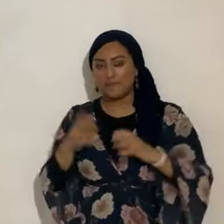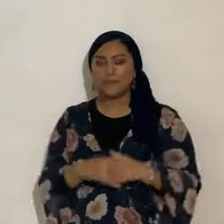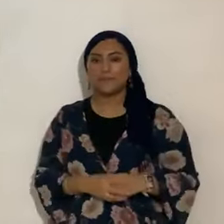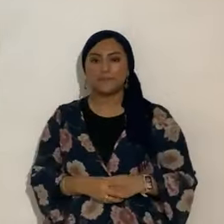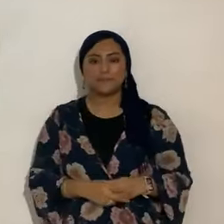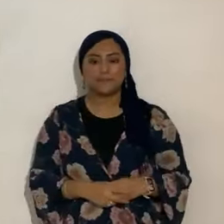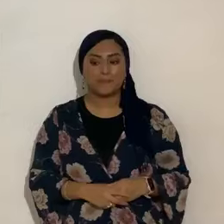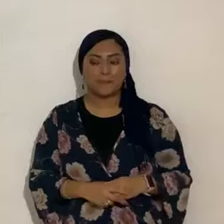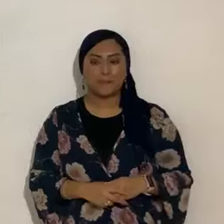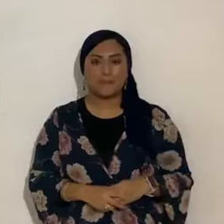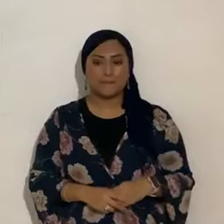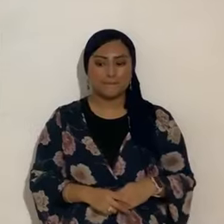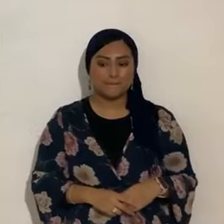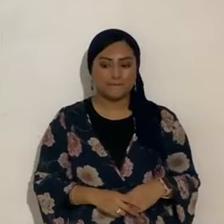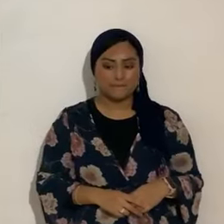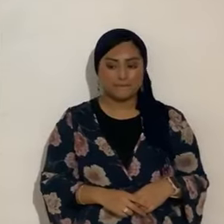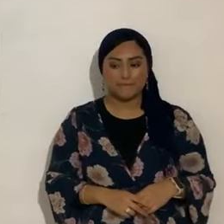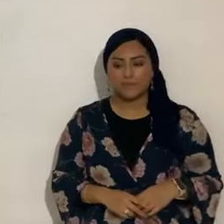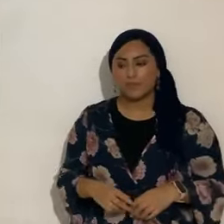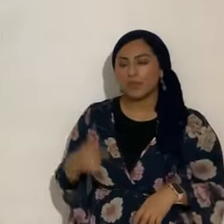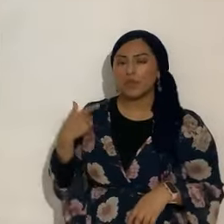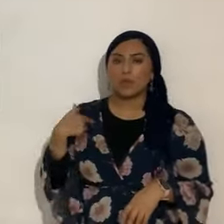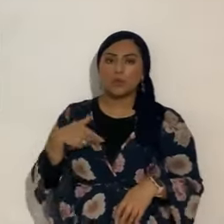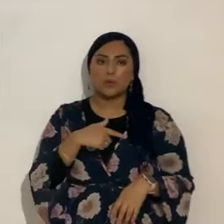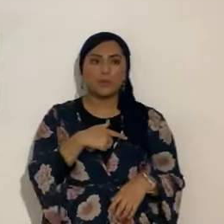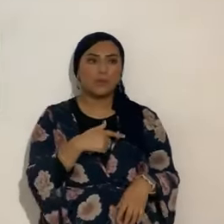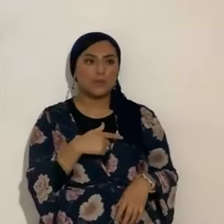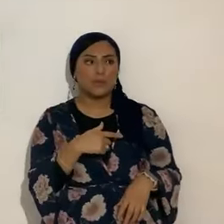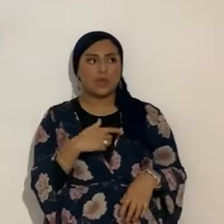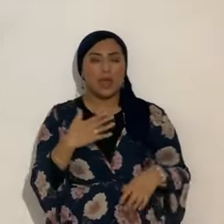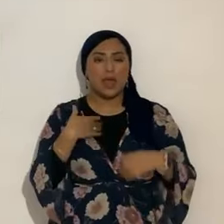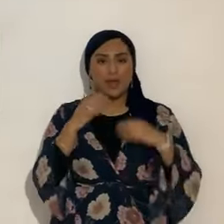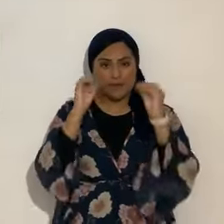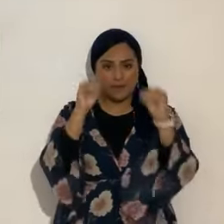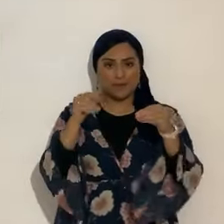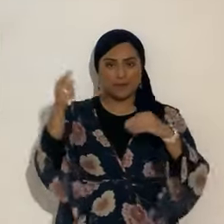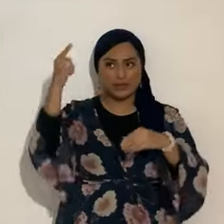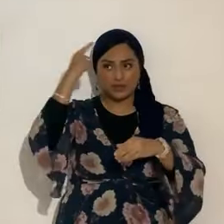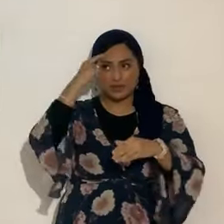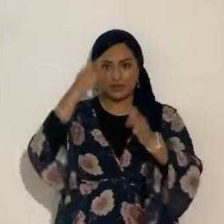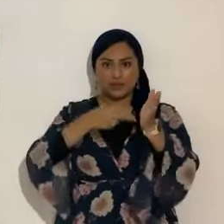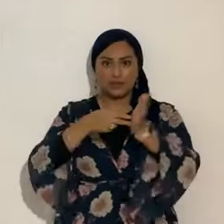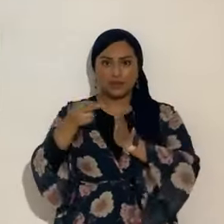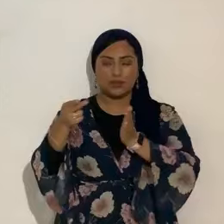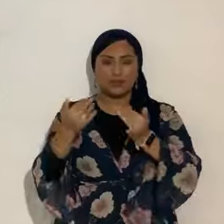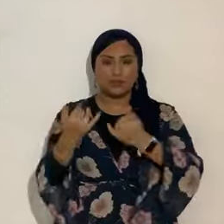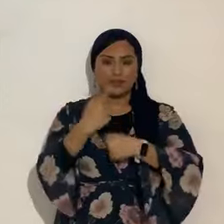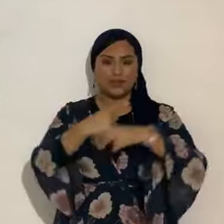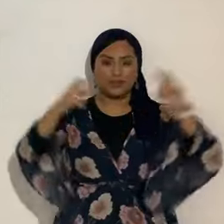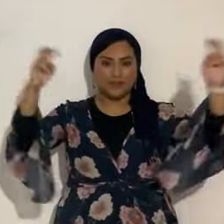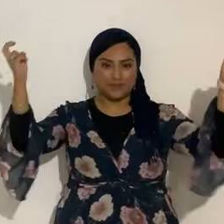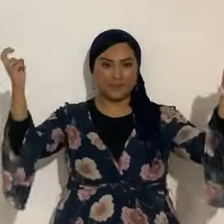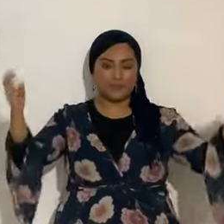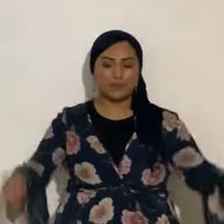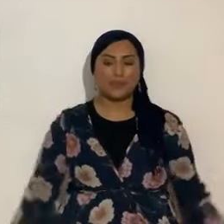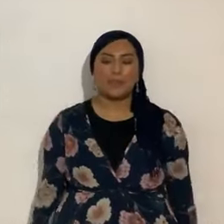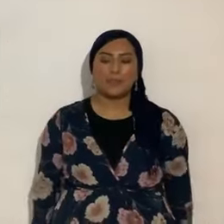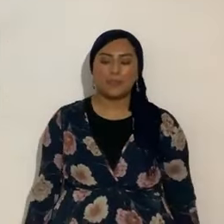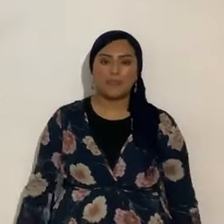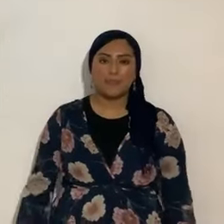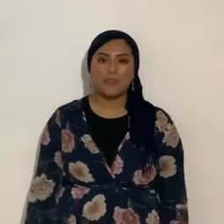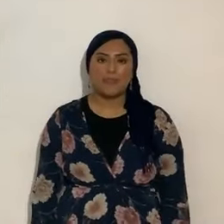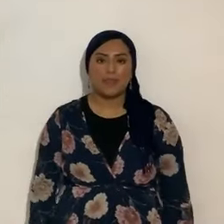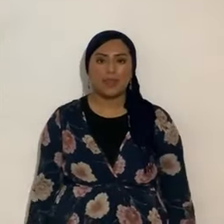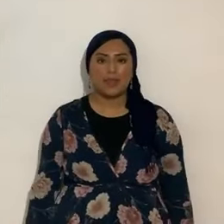tema. Miren, yo le puse mentalidad recta al tema, perfecto. El